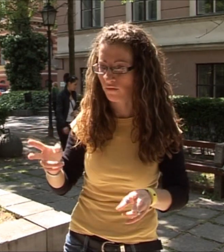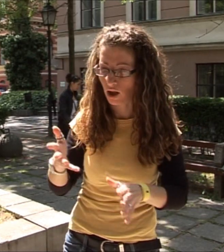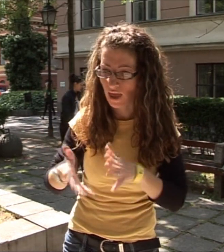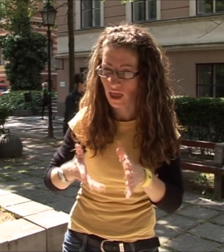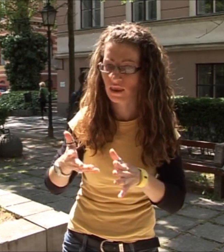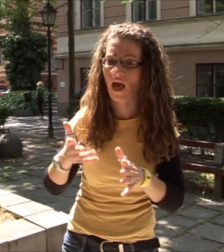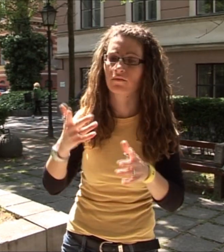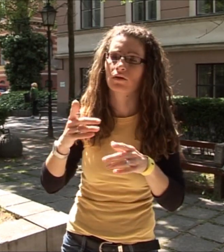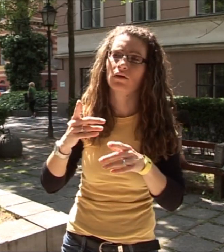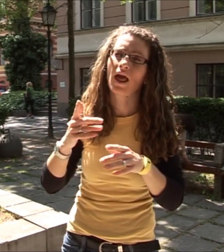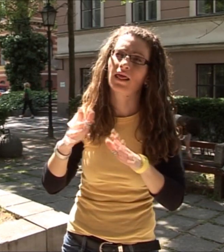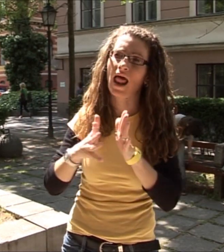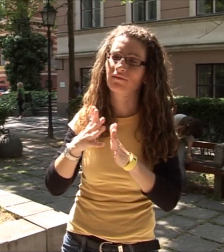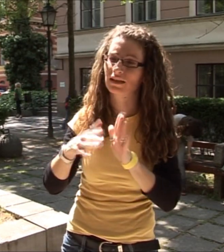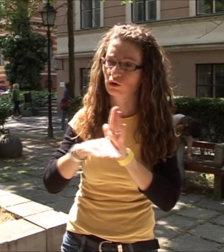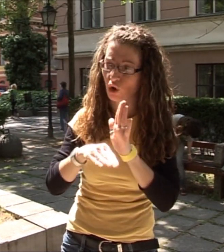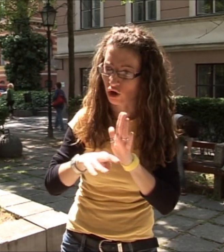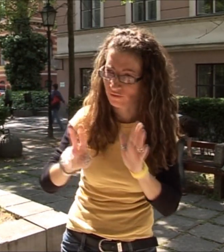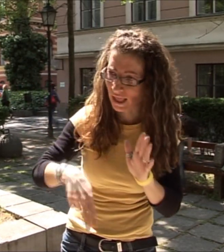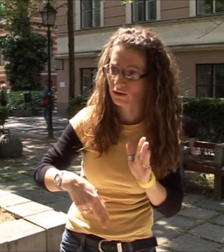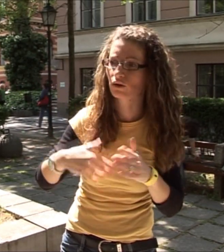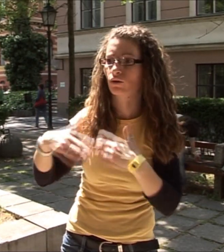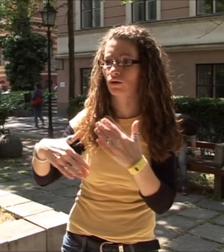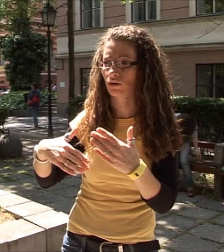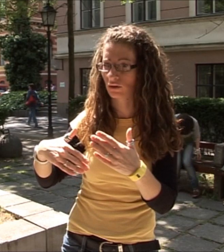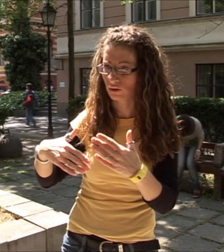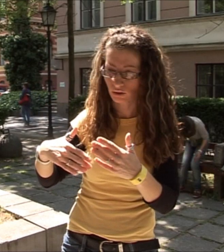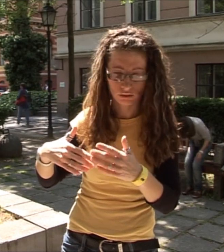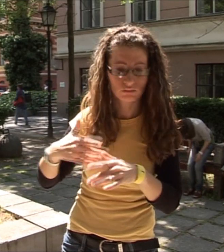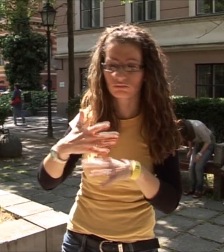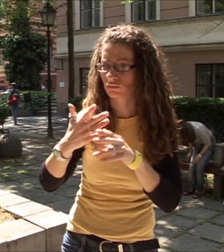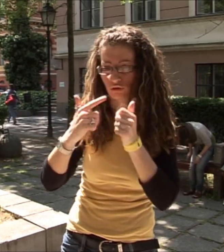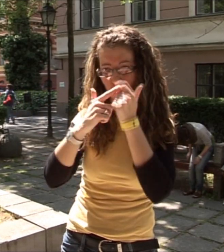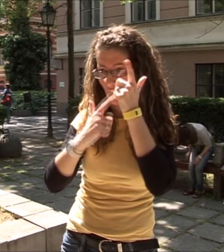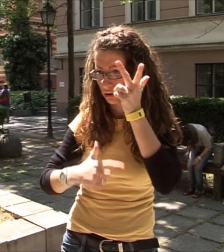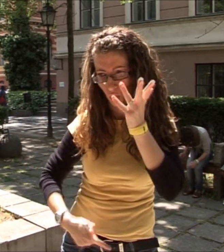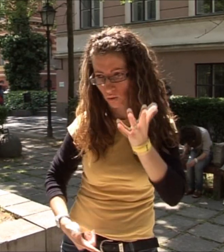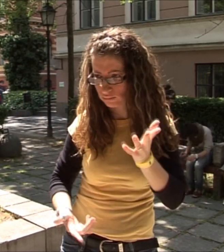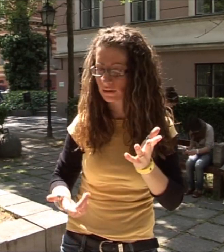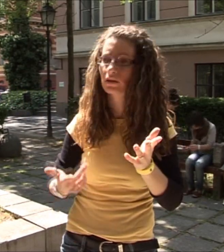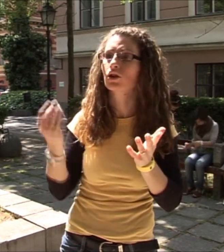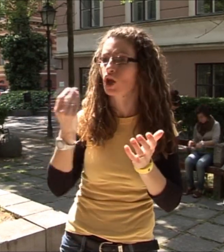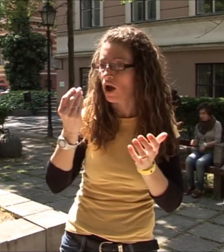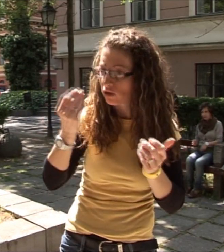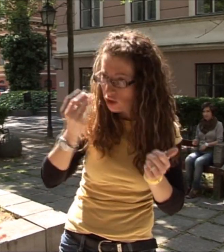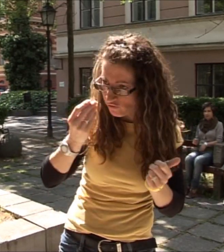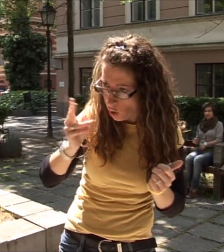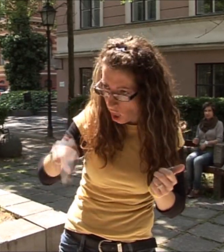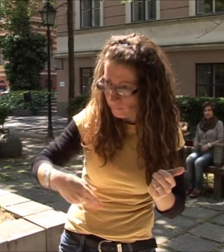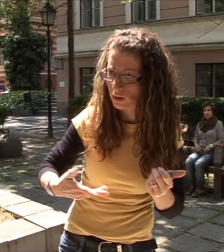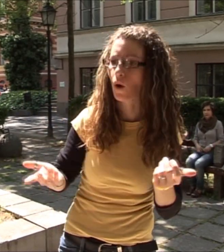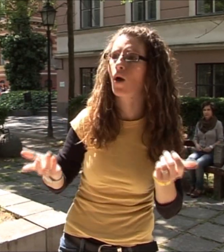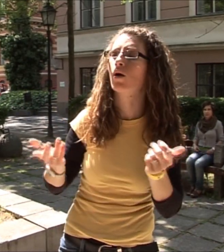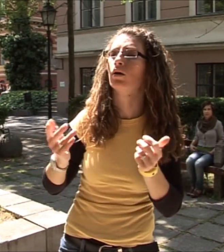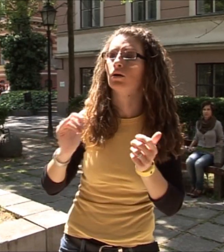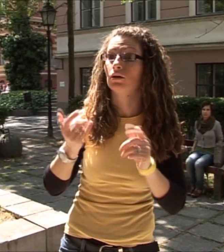mióta van nyelnyelv jelelvi törvényel kapcsolatban dol satöbbi pank folyamukkal